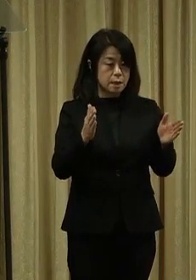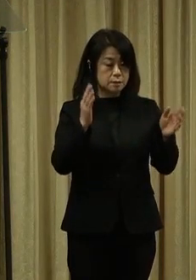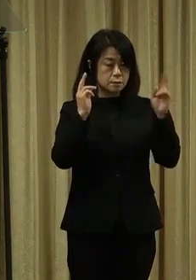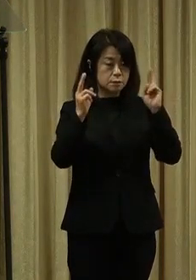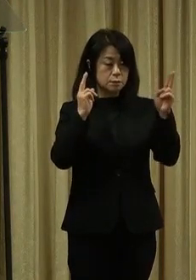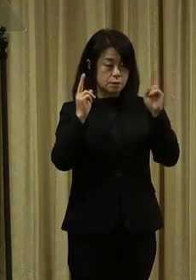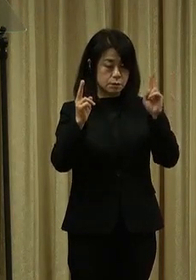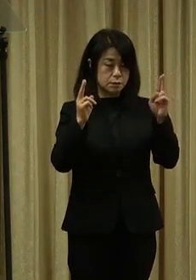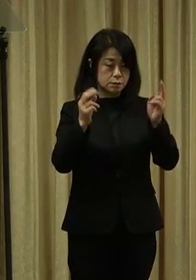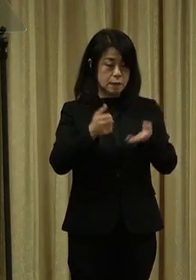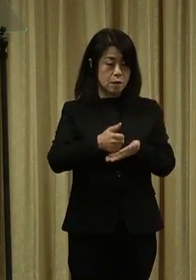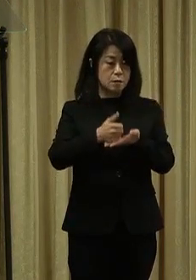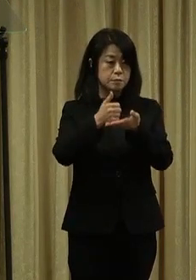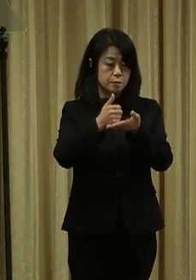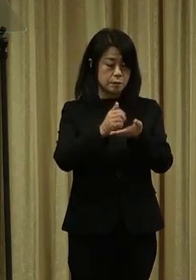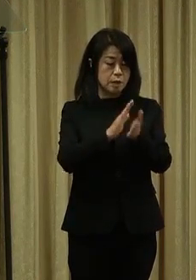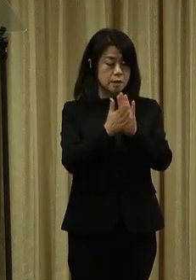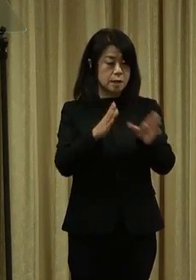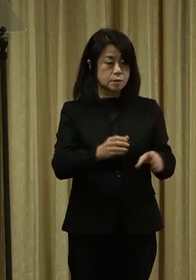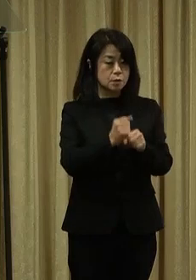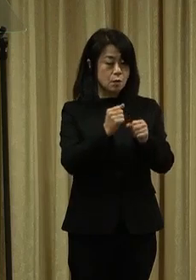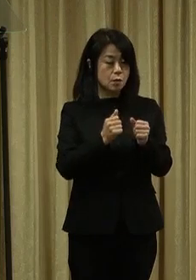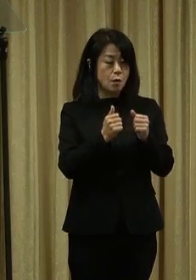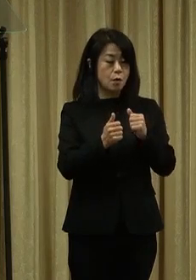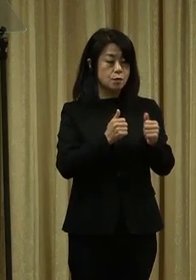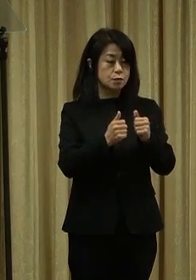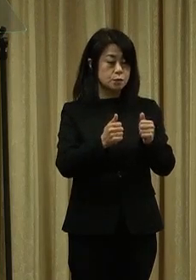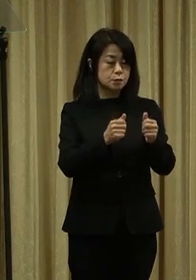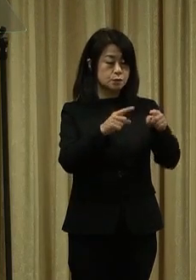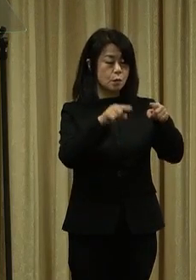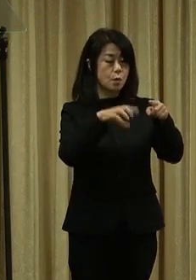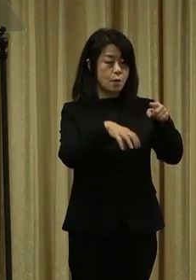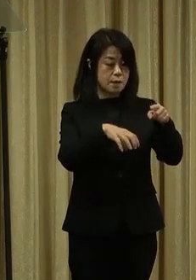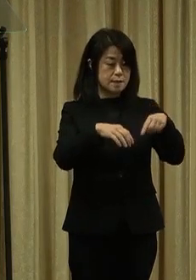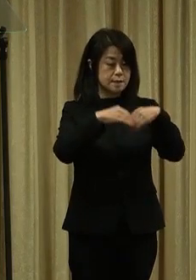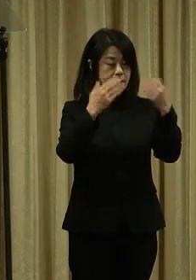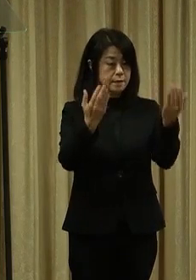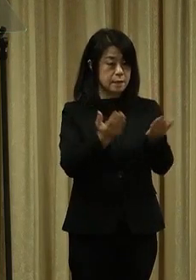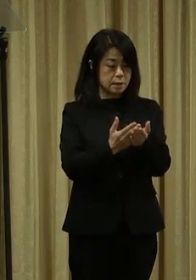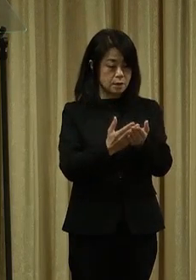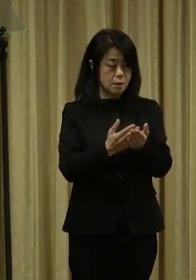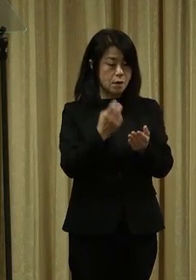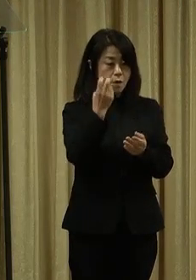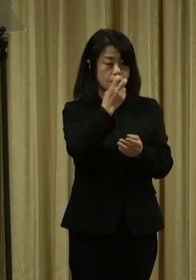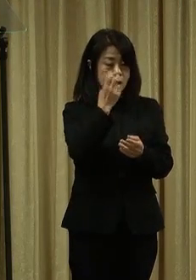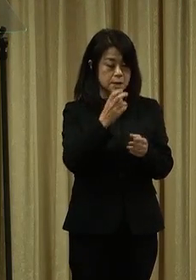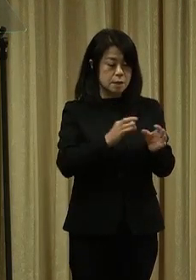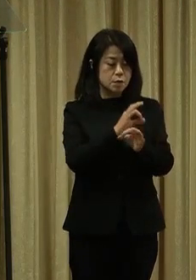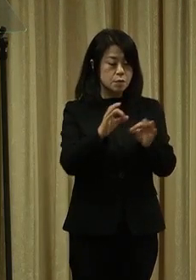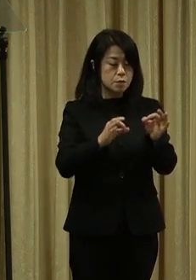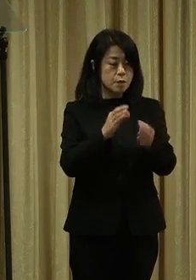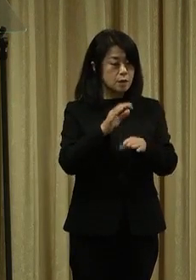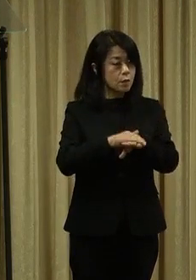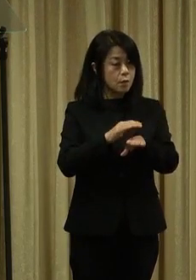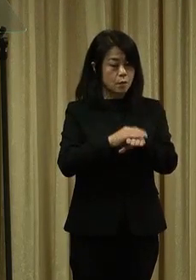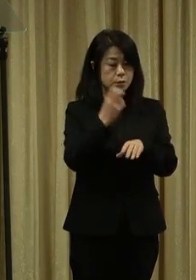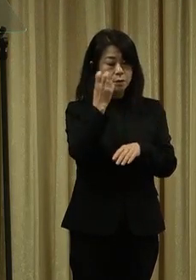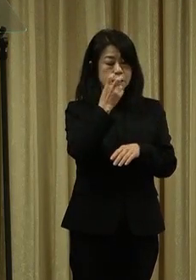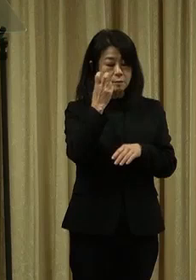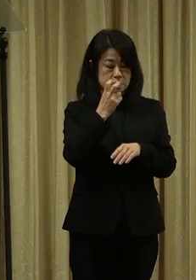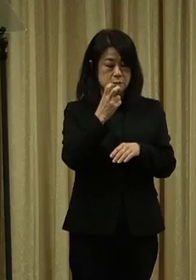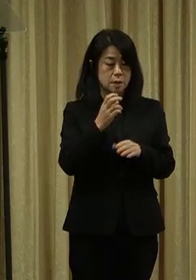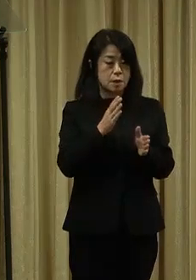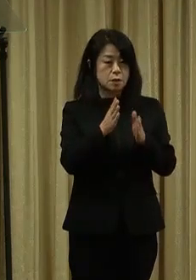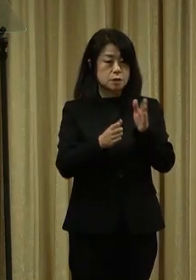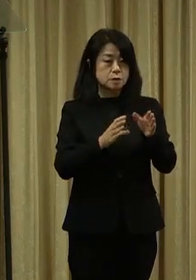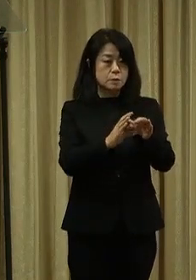民間事業者を主体とする県総合運動公園全体の最適な管理運営手法を調査します。またスポーツを